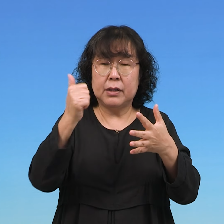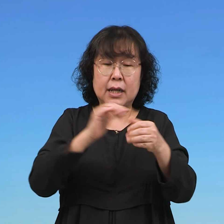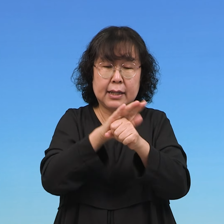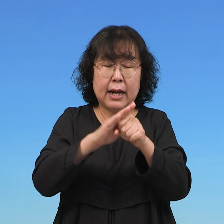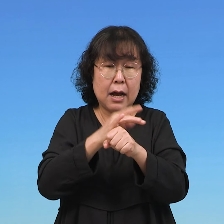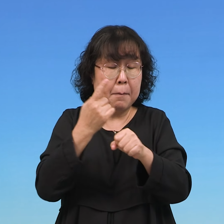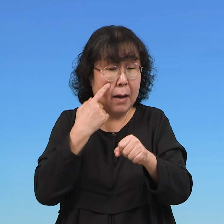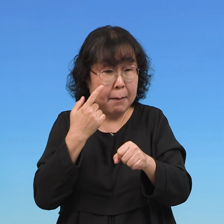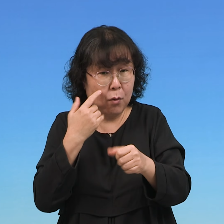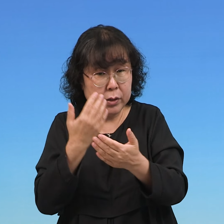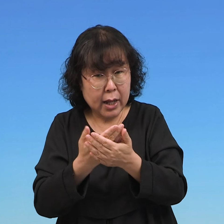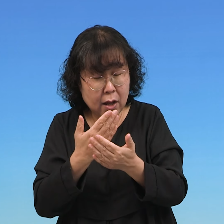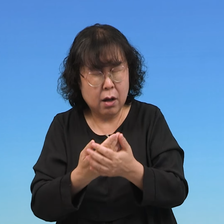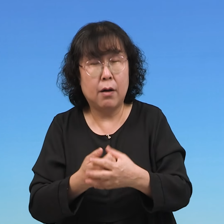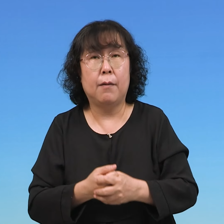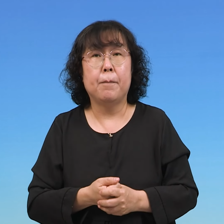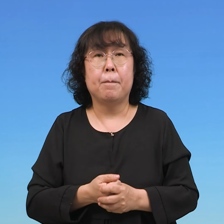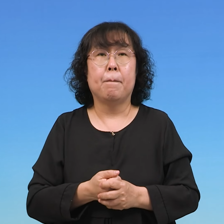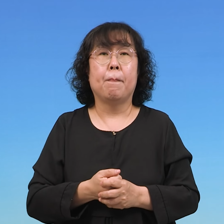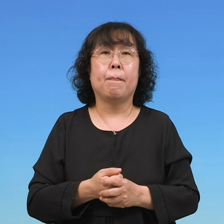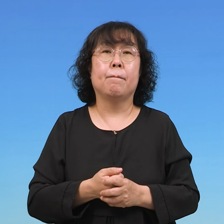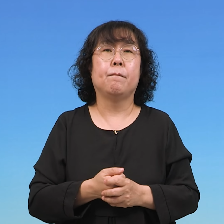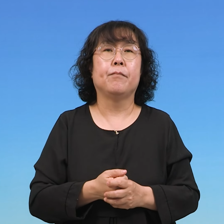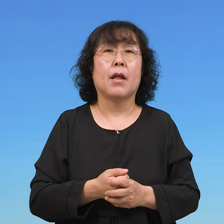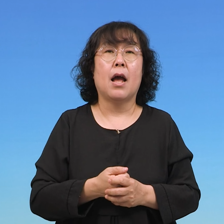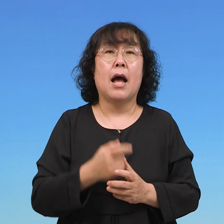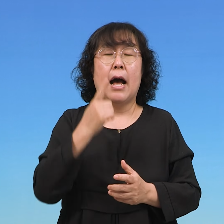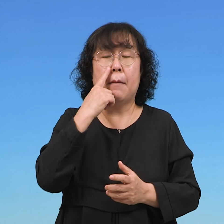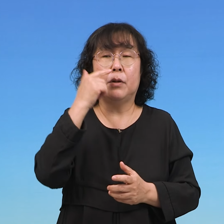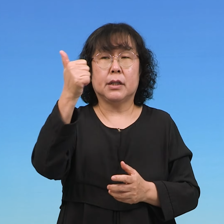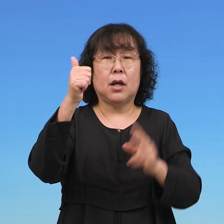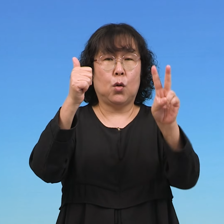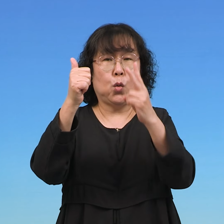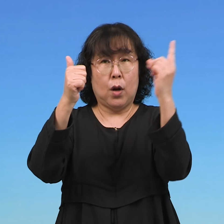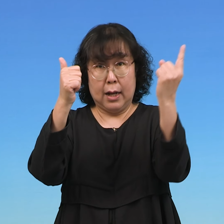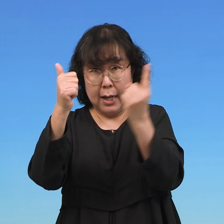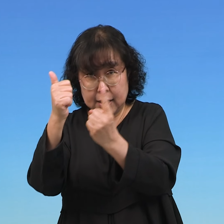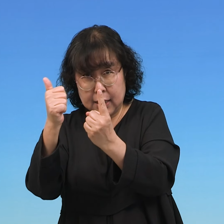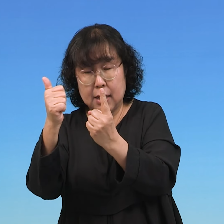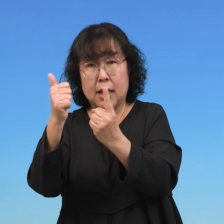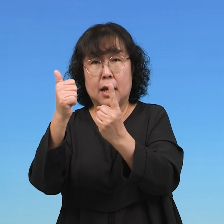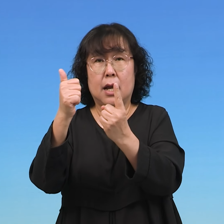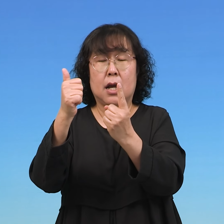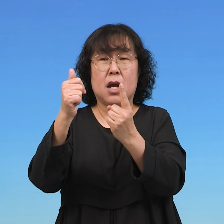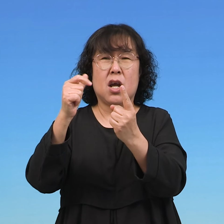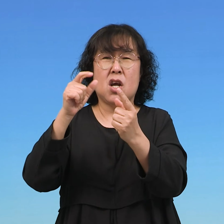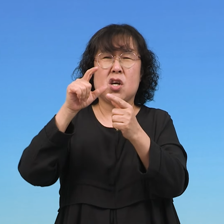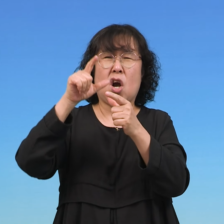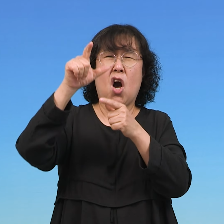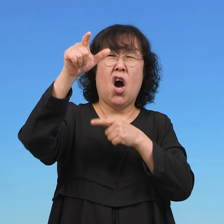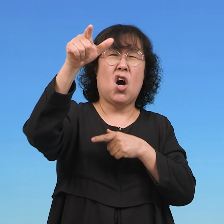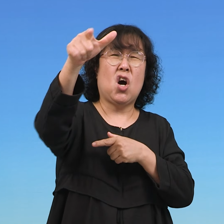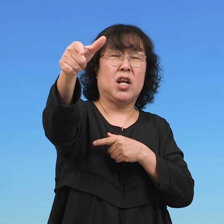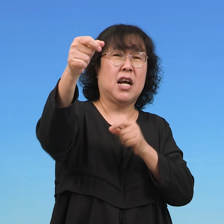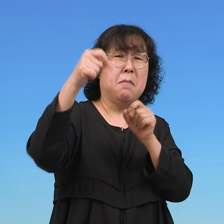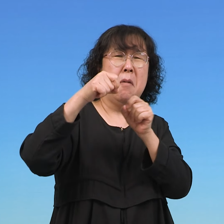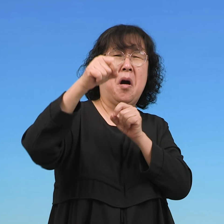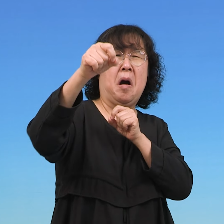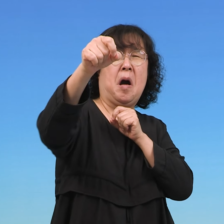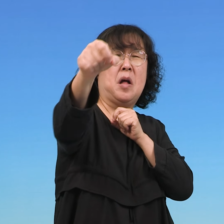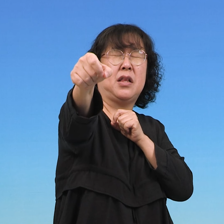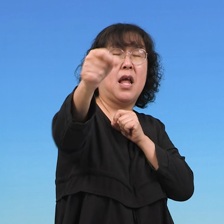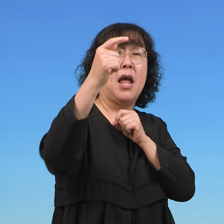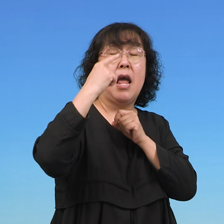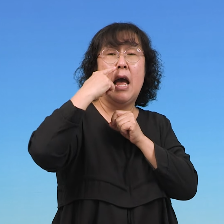사랑을 보십시오. 20절입니다. 이에 일어나서 아버지께로 돌아가니라. 아직도 거리가